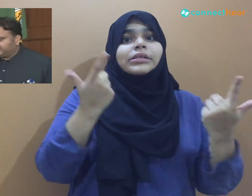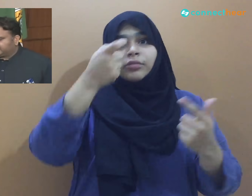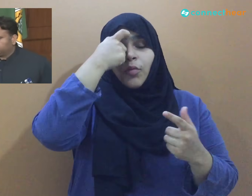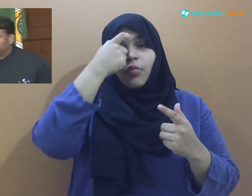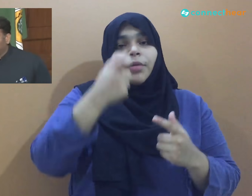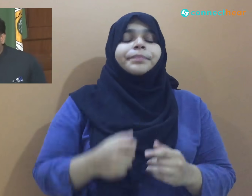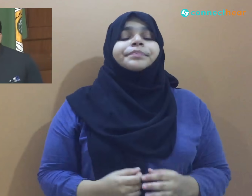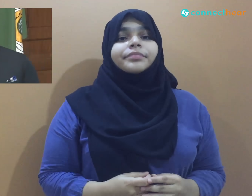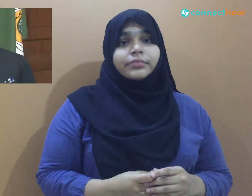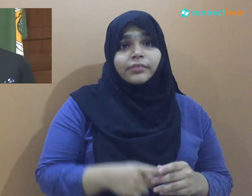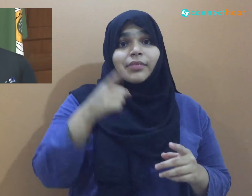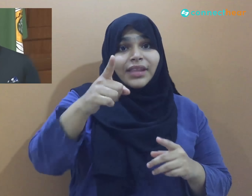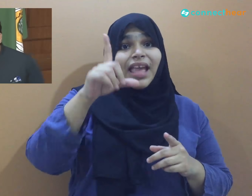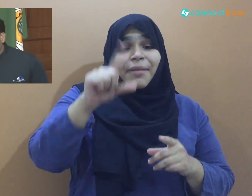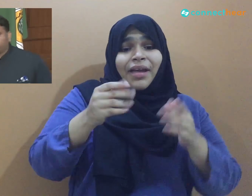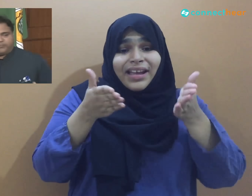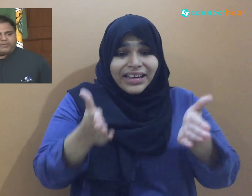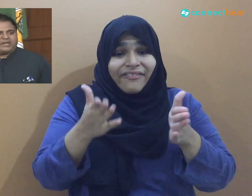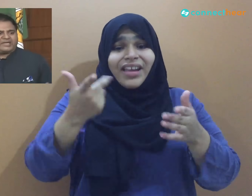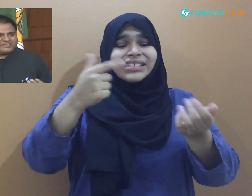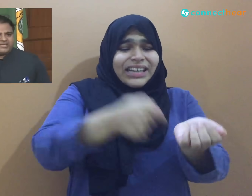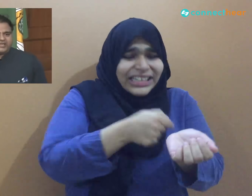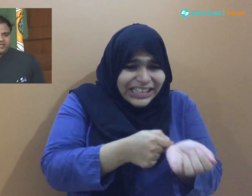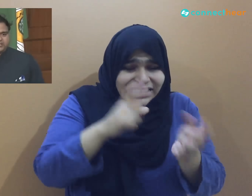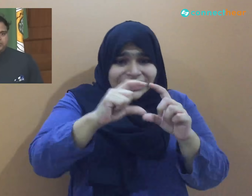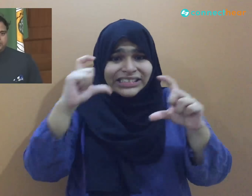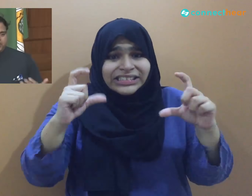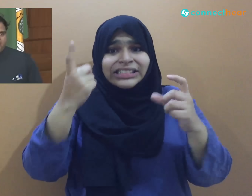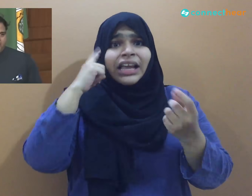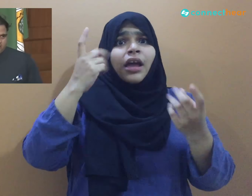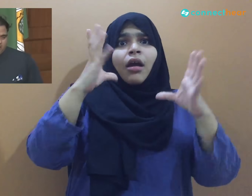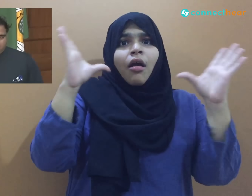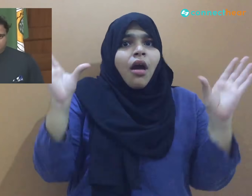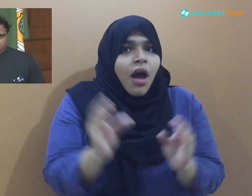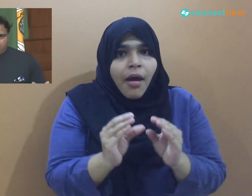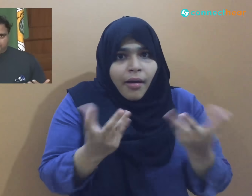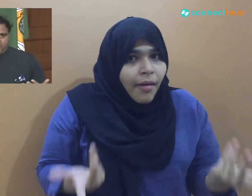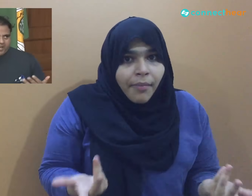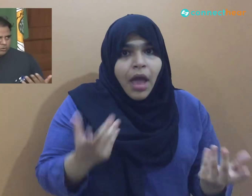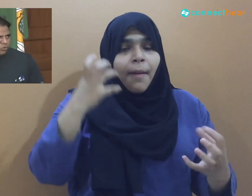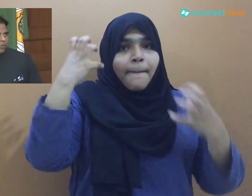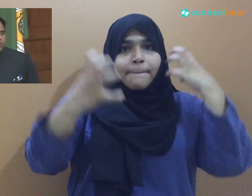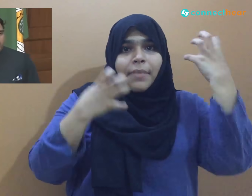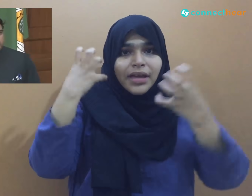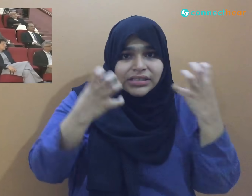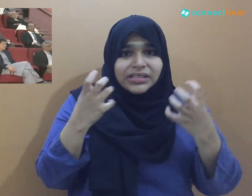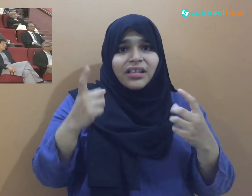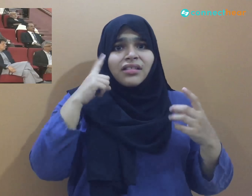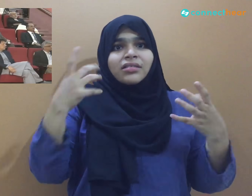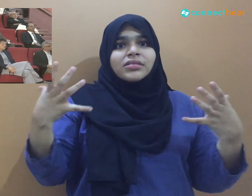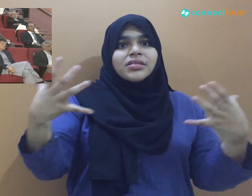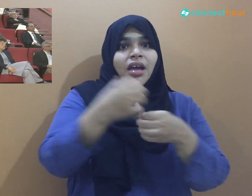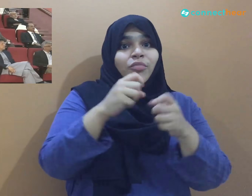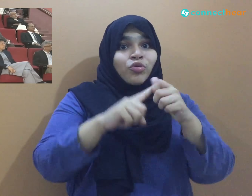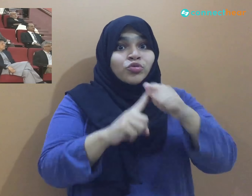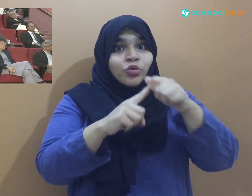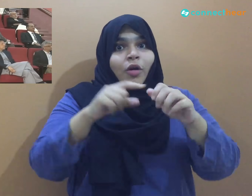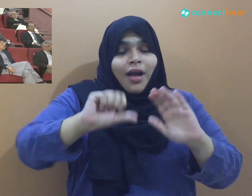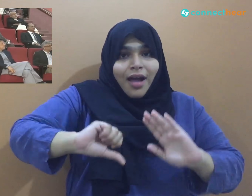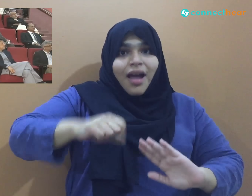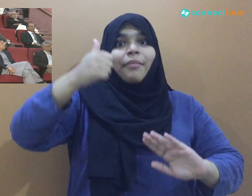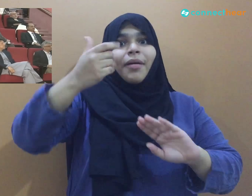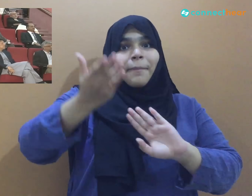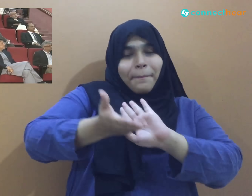اسی طرح سر جو ای ایم ڈیوائسز تھیں, اکوپمنٹ, ٹیسٹنگ کٹس, یہ ایک تو اوور آل سر انسان کی بڑی کامیابی تھی